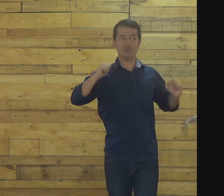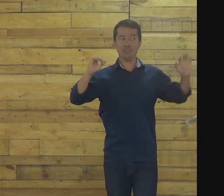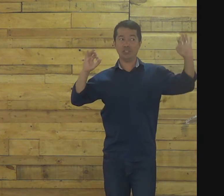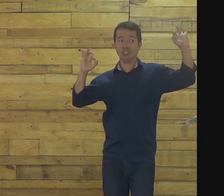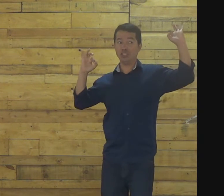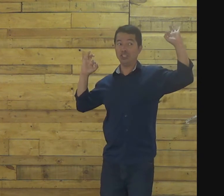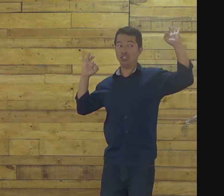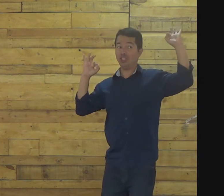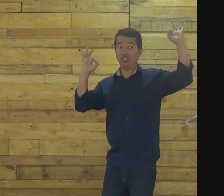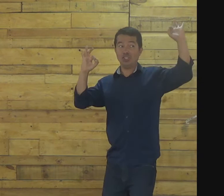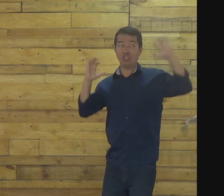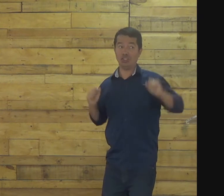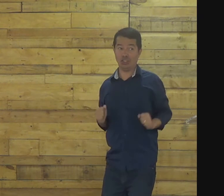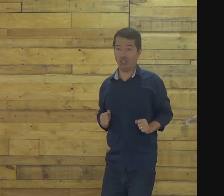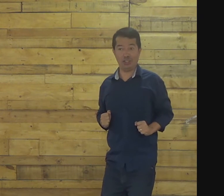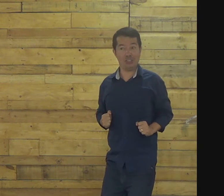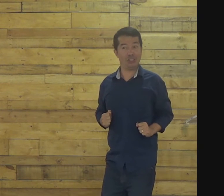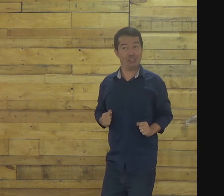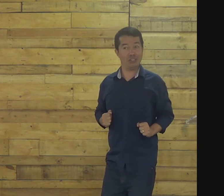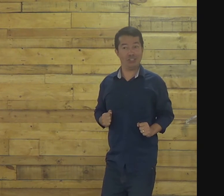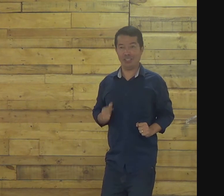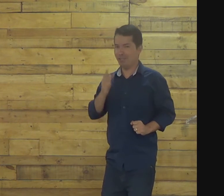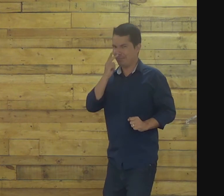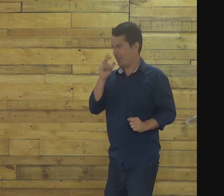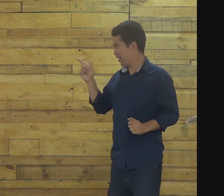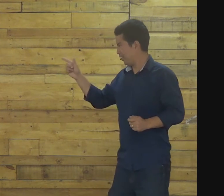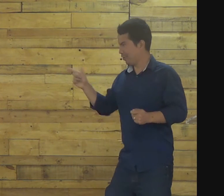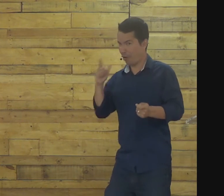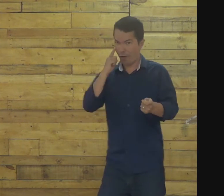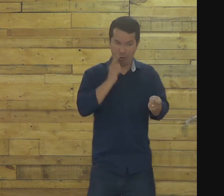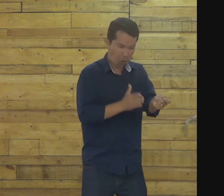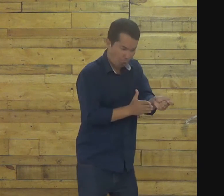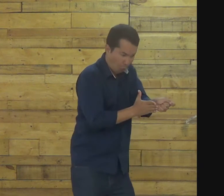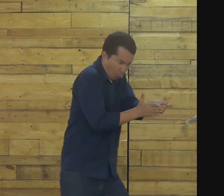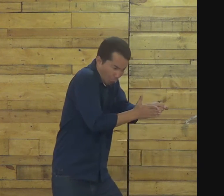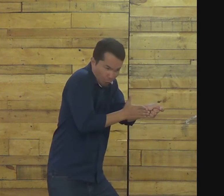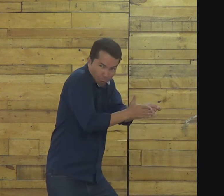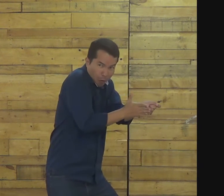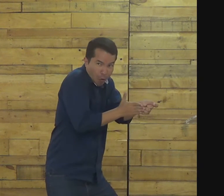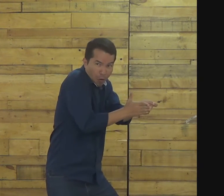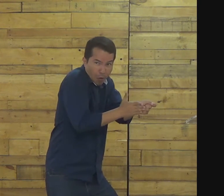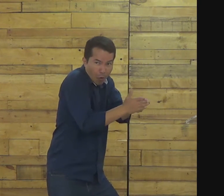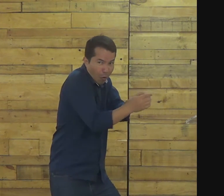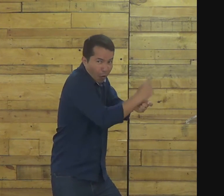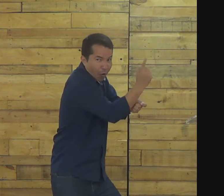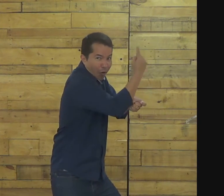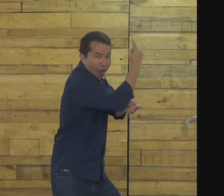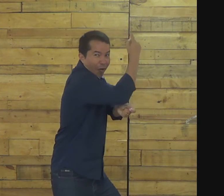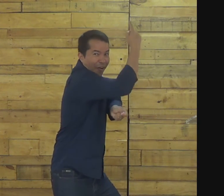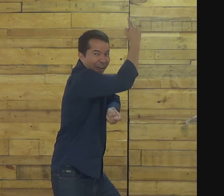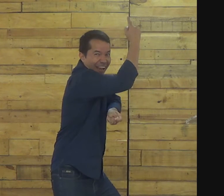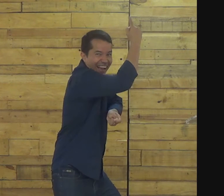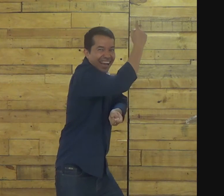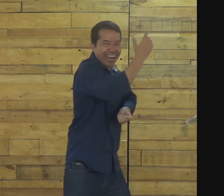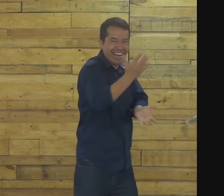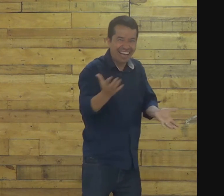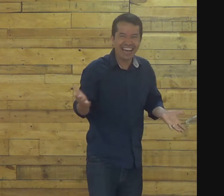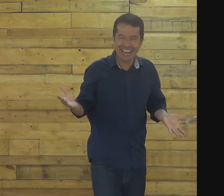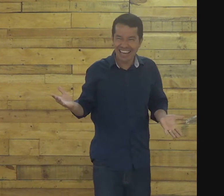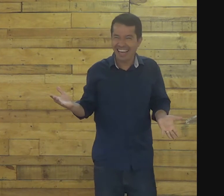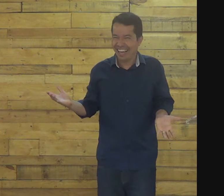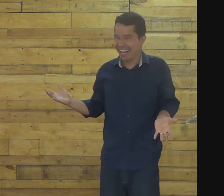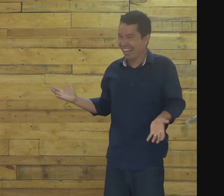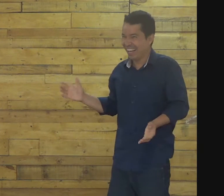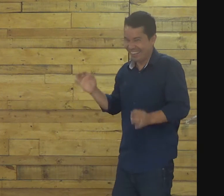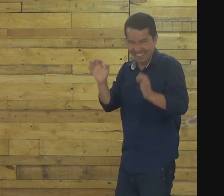Tecnologia de hoje, chique. Né? Você viu ali? Parece uma lâmpada, sabe? Aquele gênio da